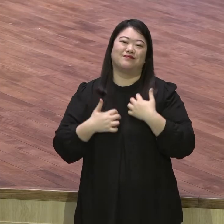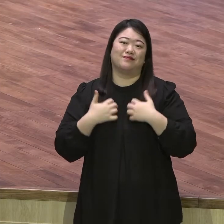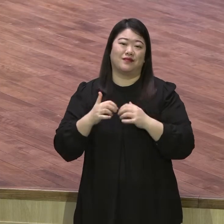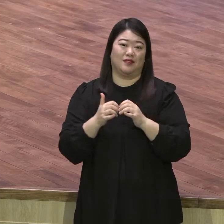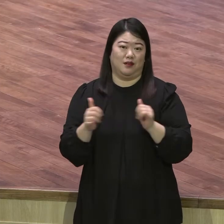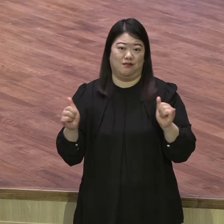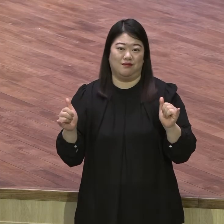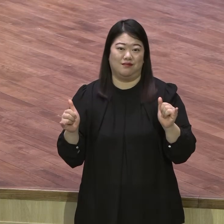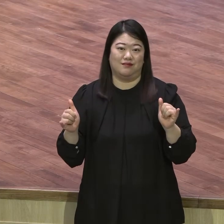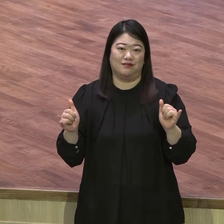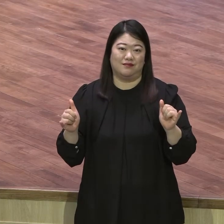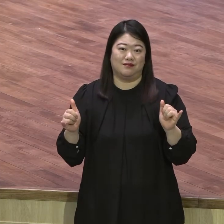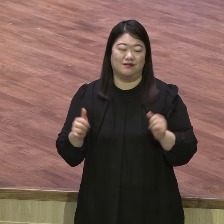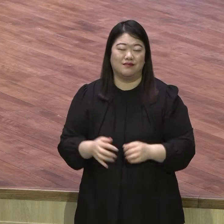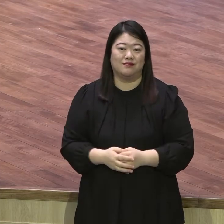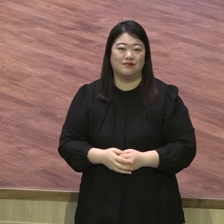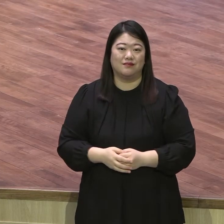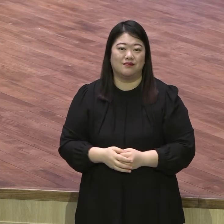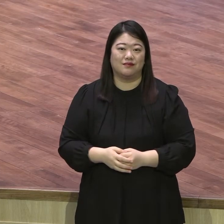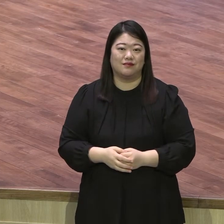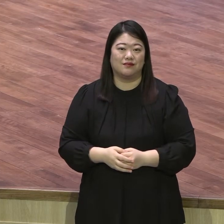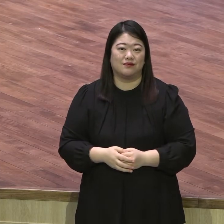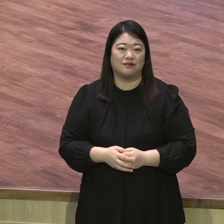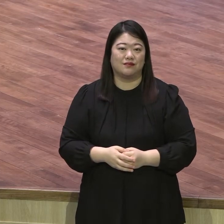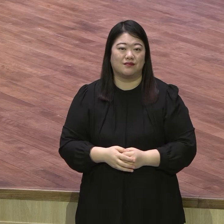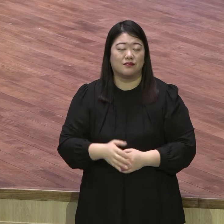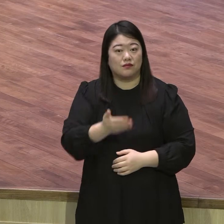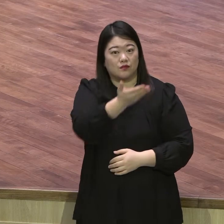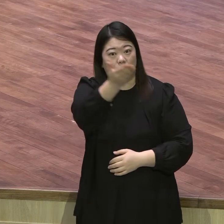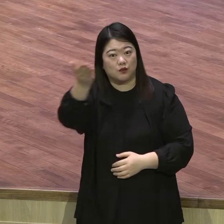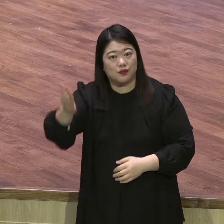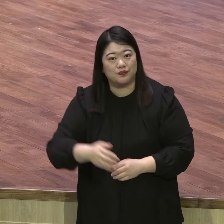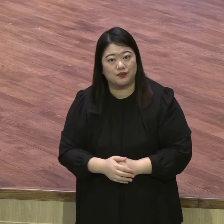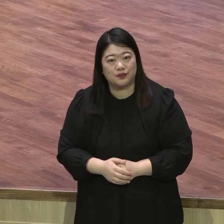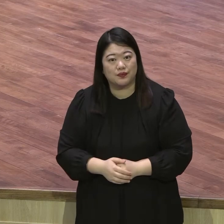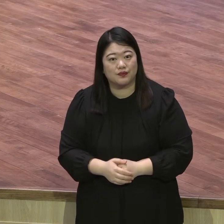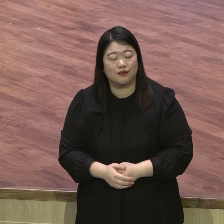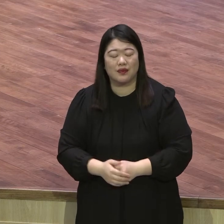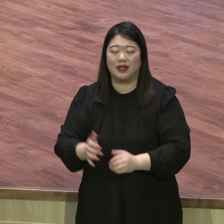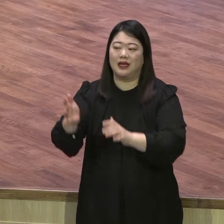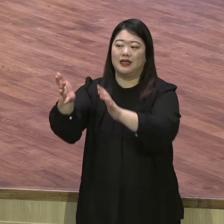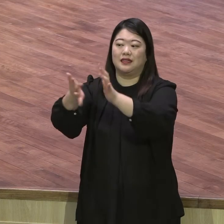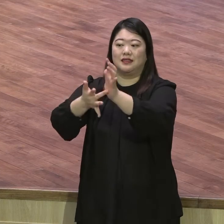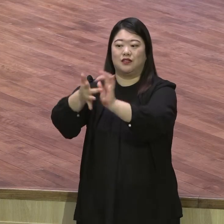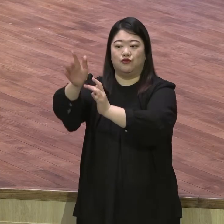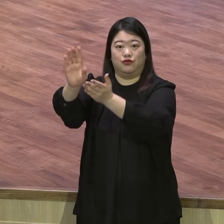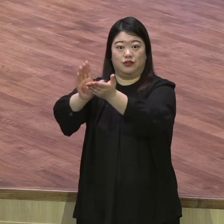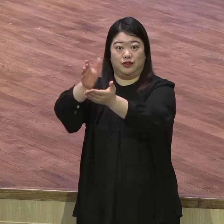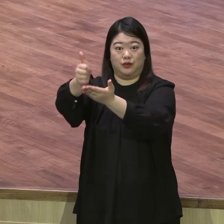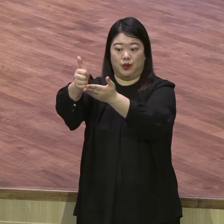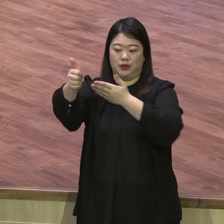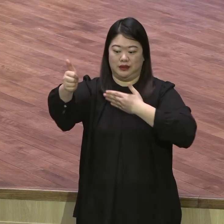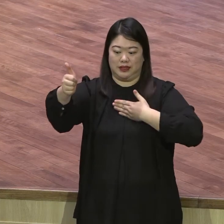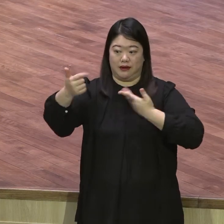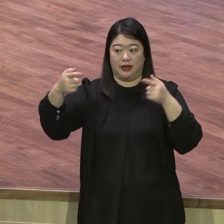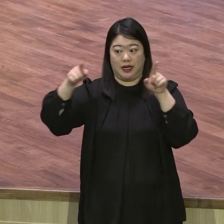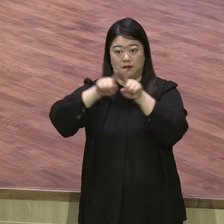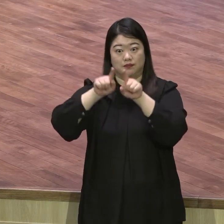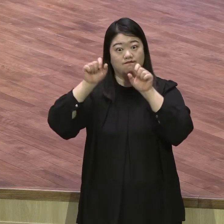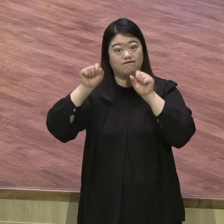성도 여러분, 정말 예수 그리스도가 나와 함께 계신다는 임마누엘의